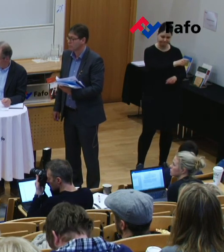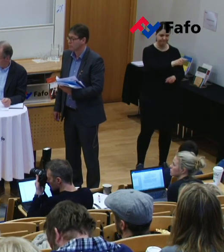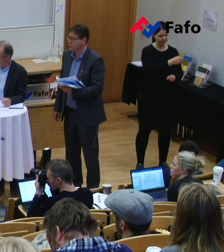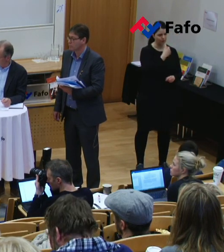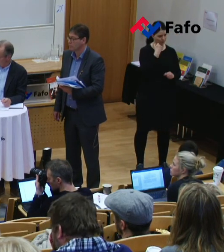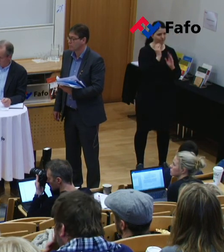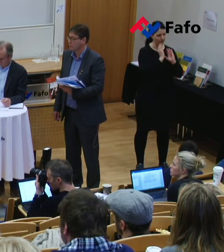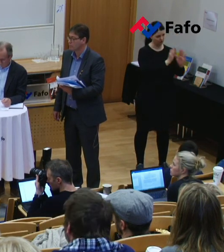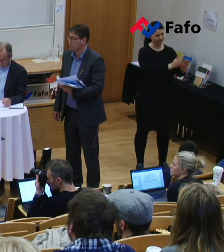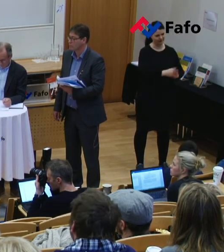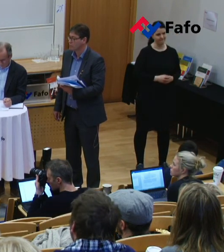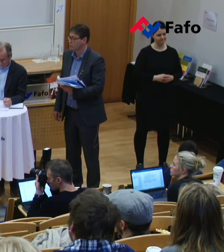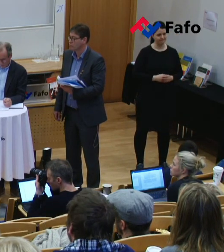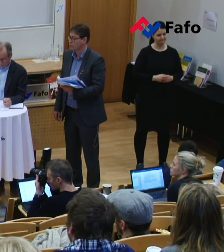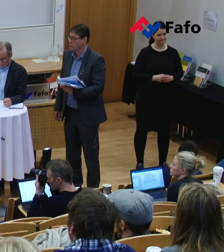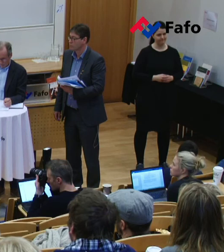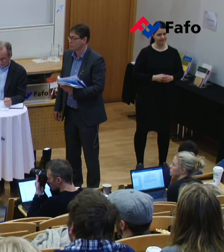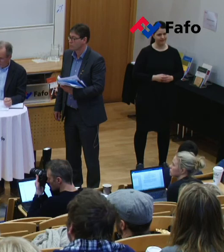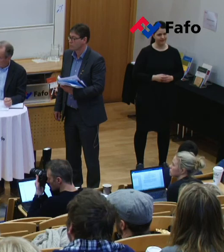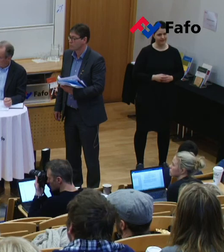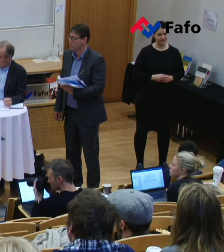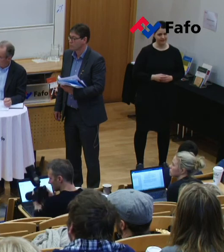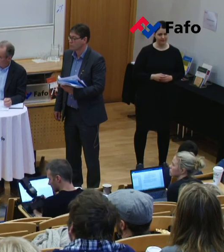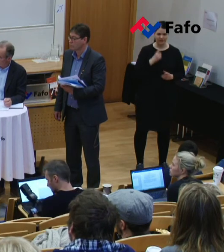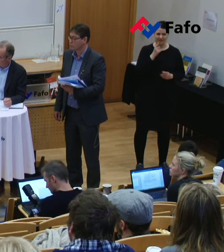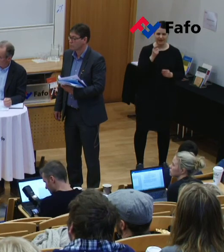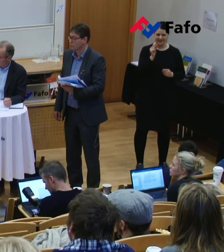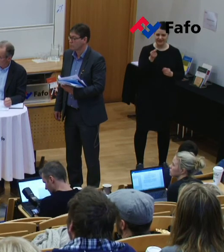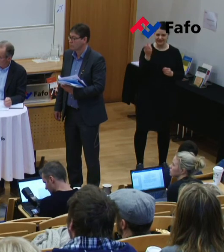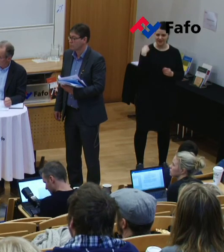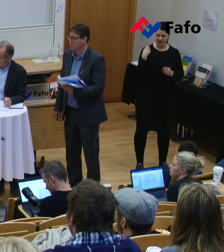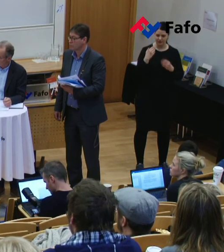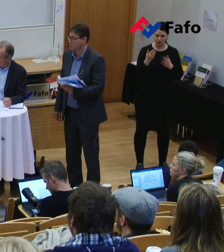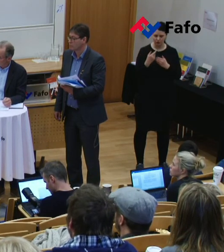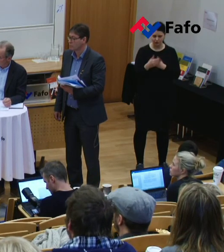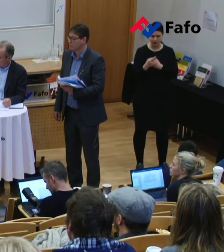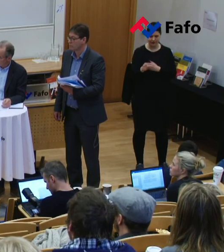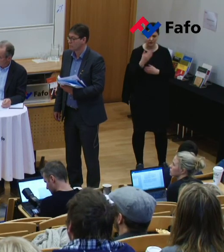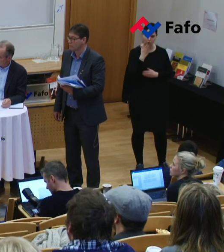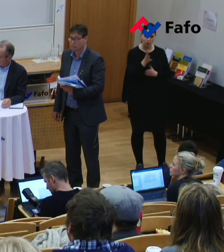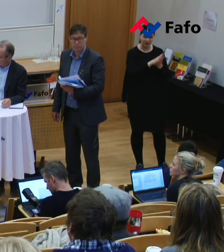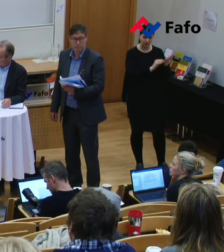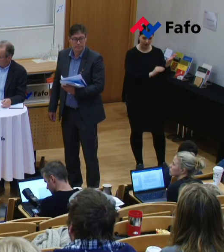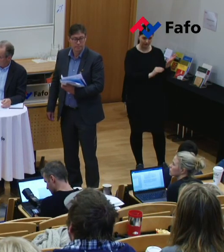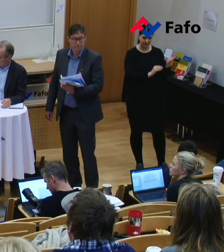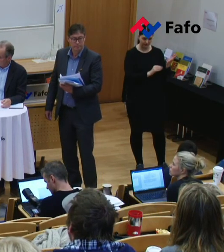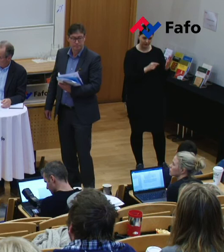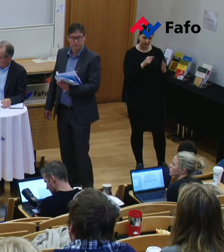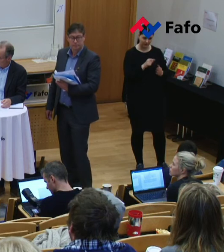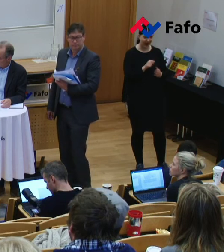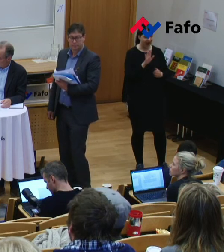langt. Og det jeg sa litt i stad i forhold til at det så gode resultater, og det mener jeg det